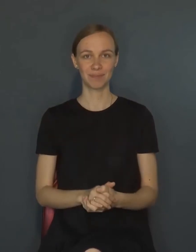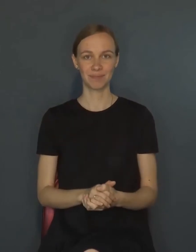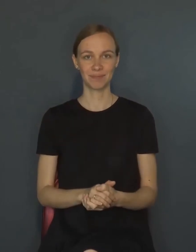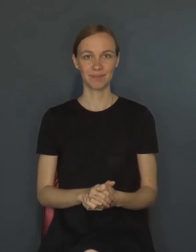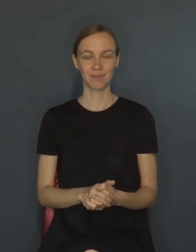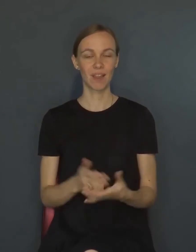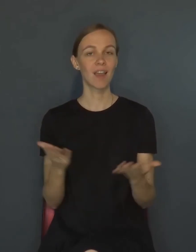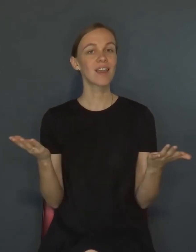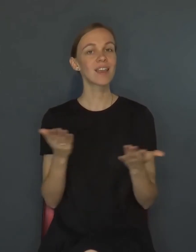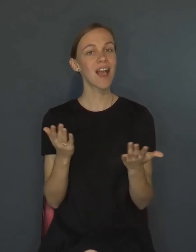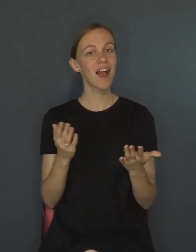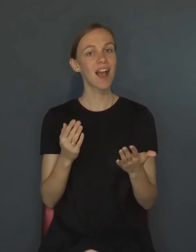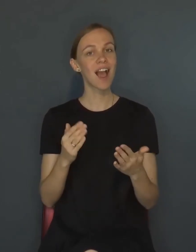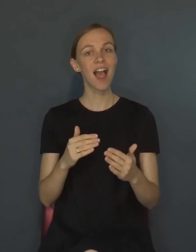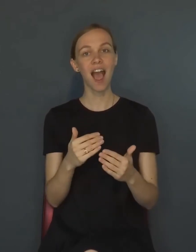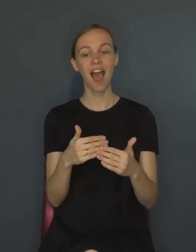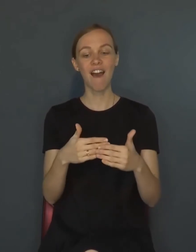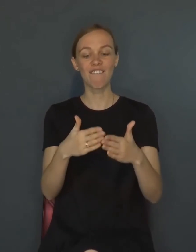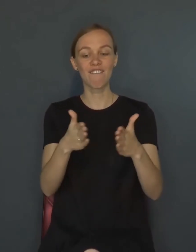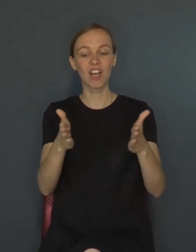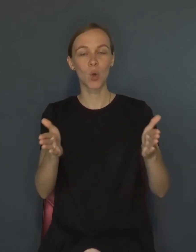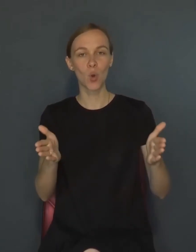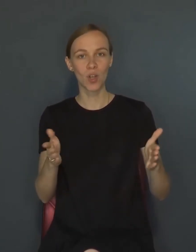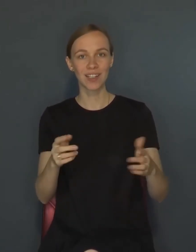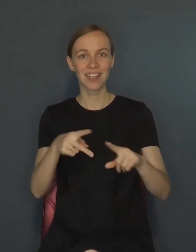яка виходить з напівкола.